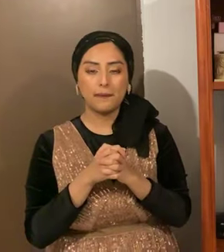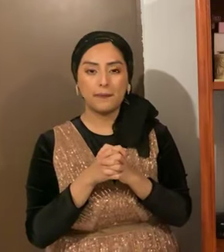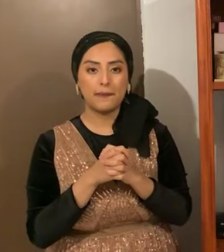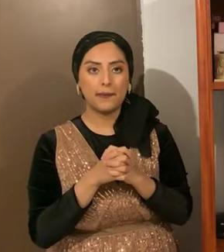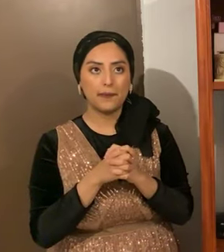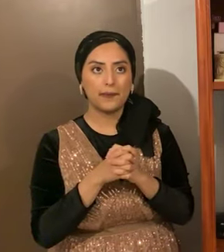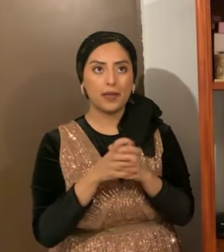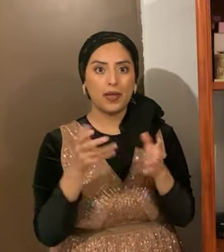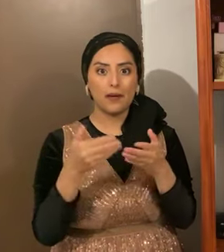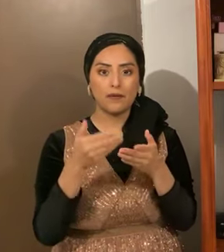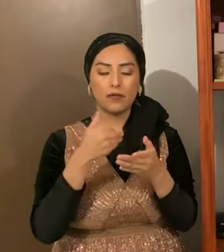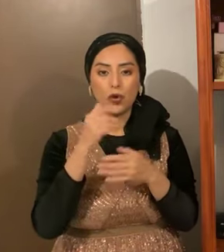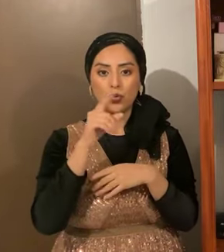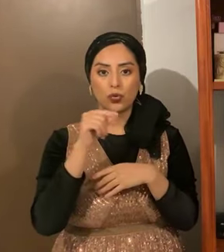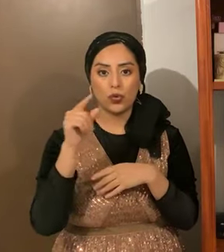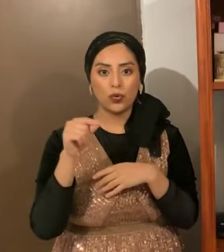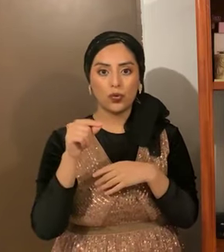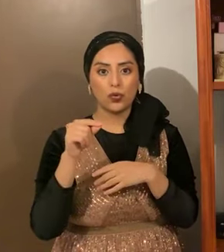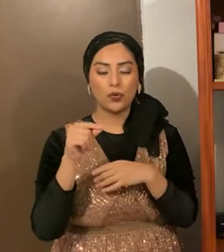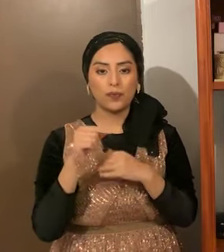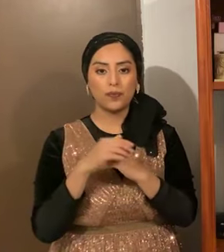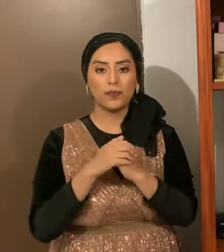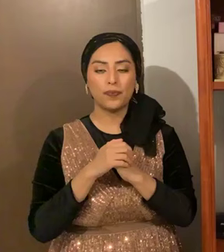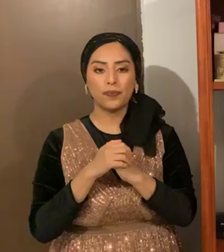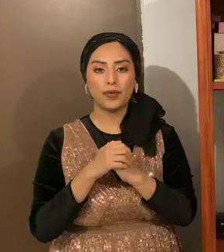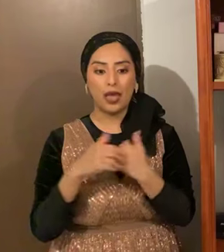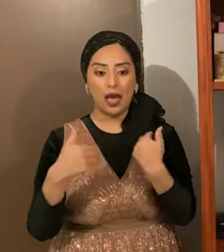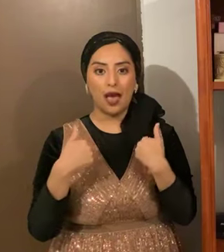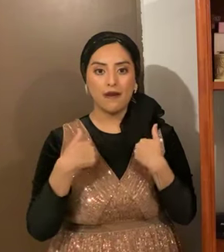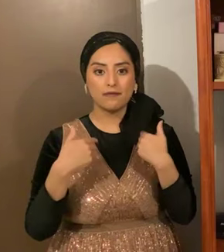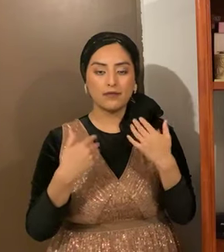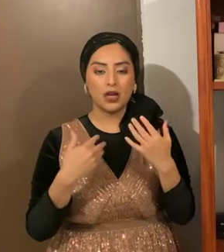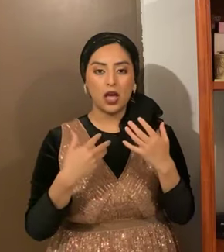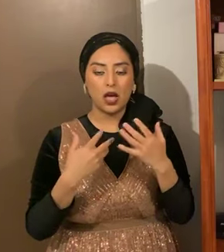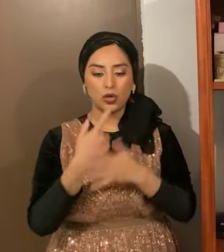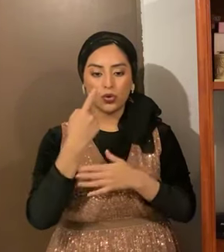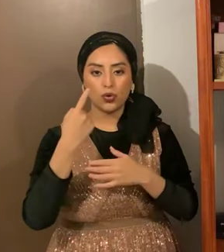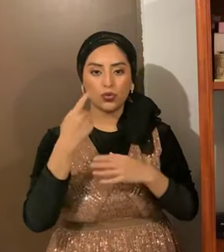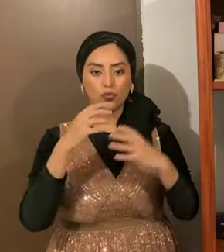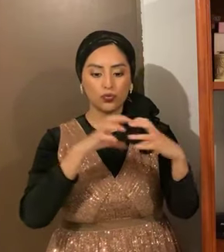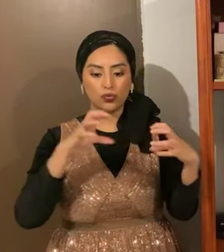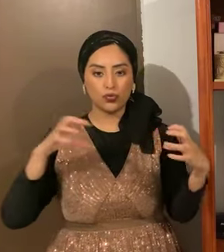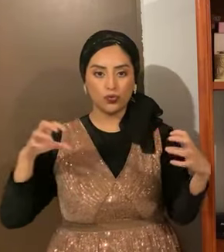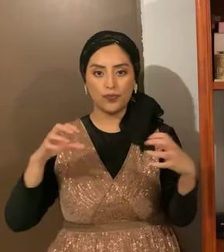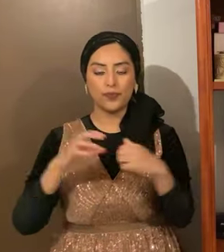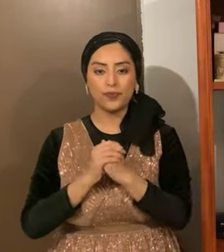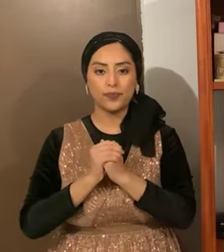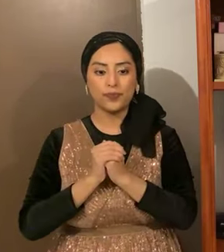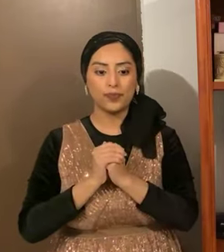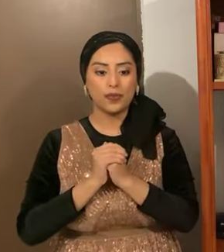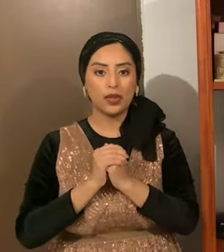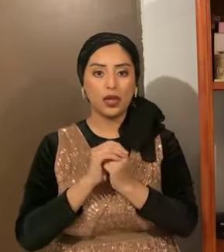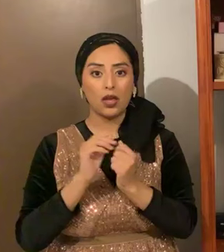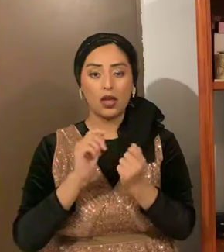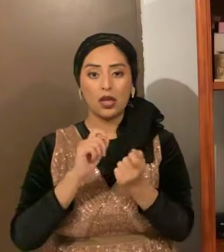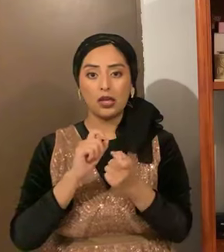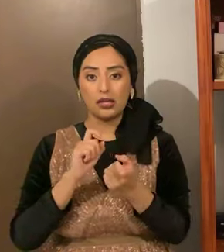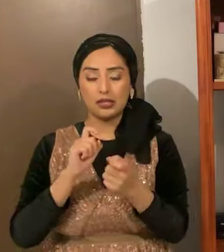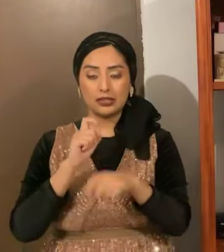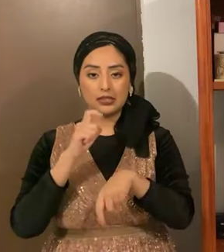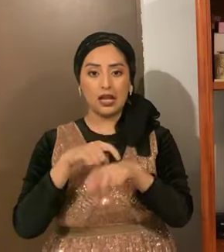del 2020. No hubo un cambio de tiempo, es una pregunta. ¿No hubo un cambio de tiempo del 2020 para